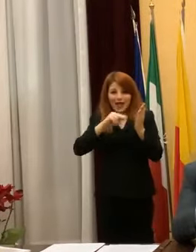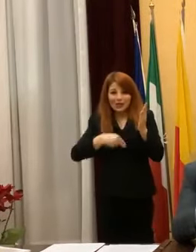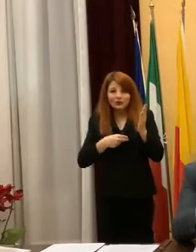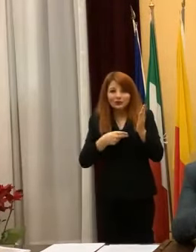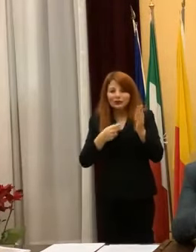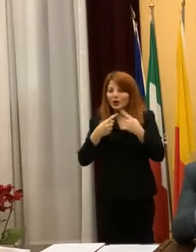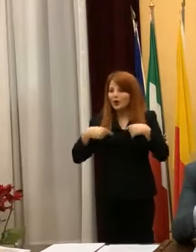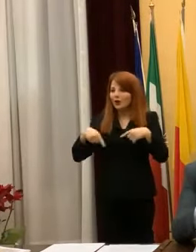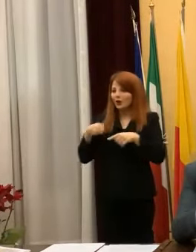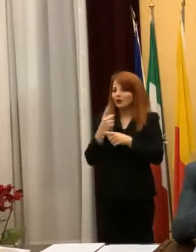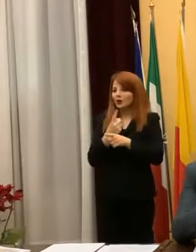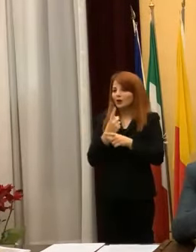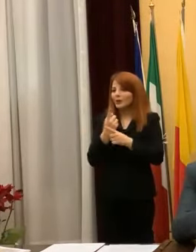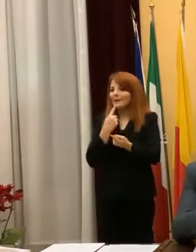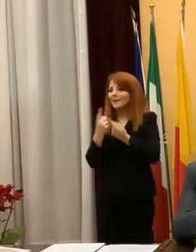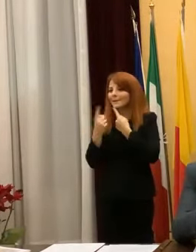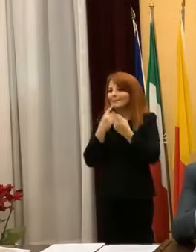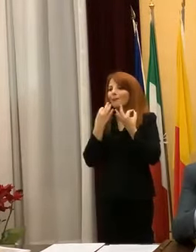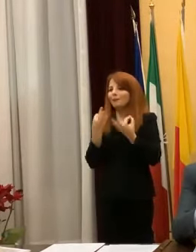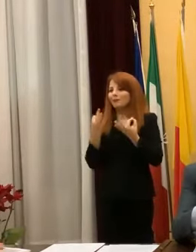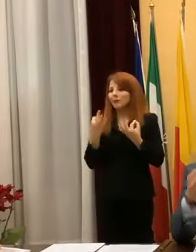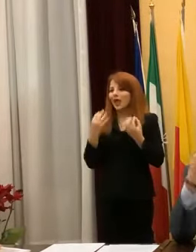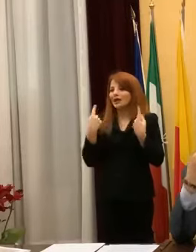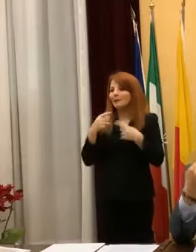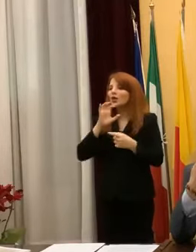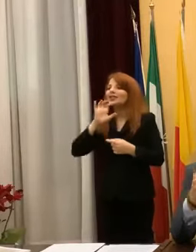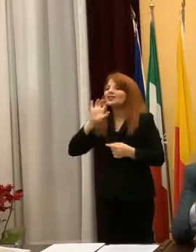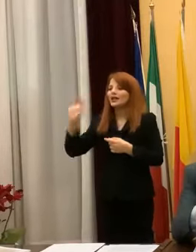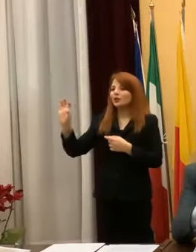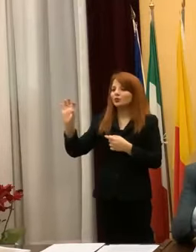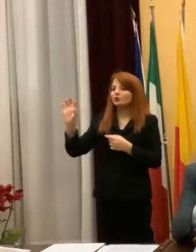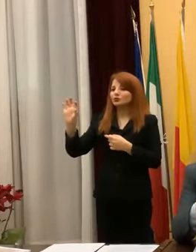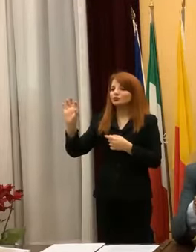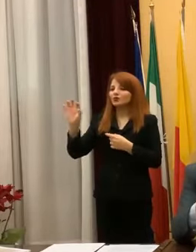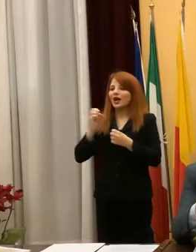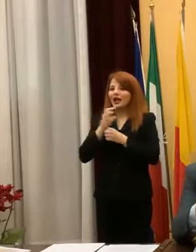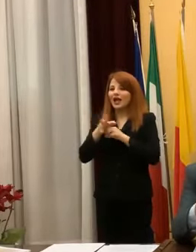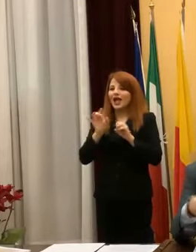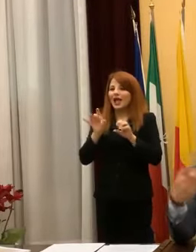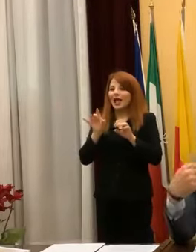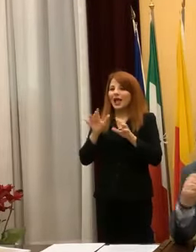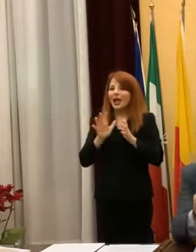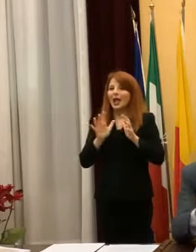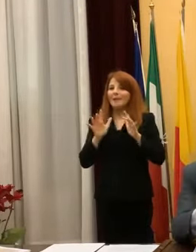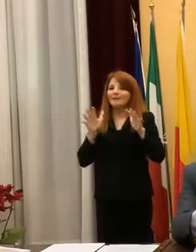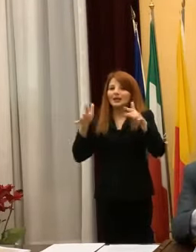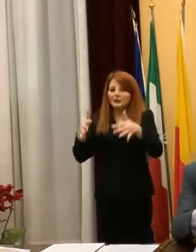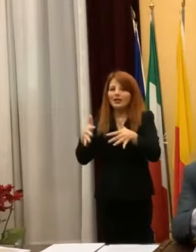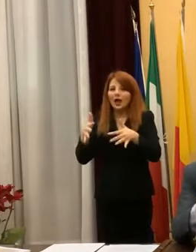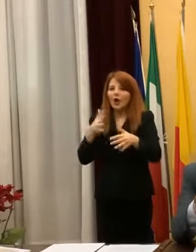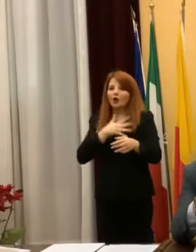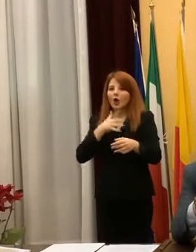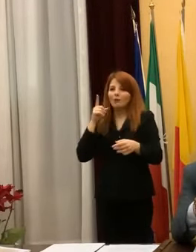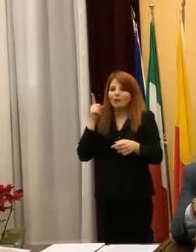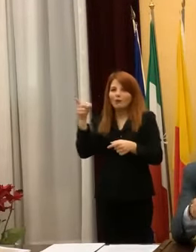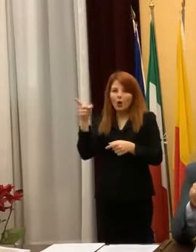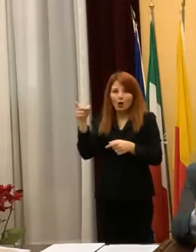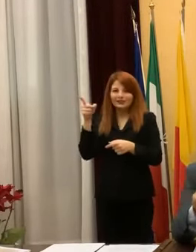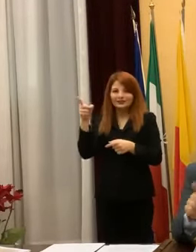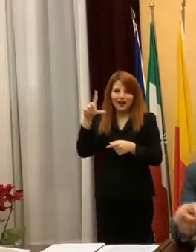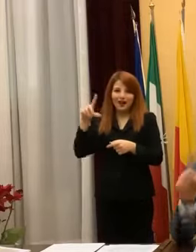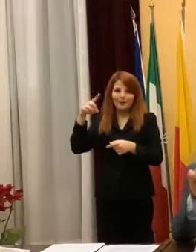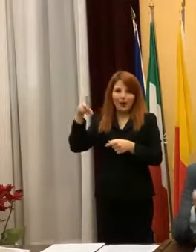l'esposto per epidemia colposa, e noi ci costituiremo parte civile come comune, noi chiederemo il risarcimento